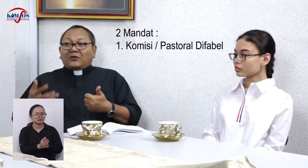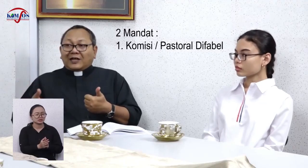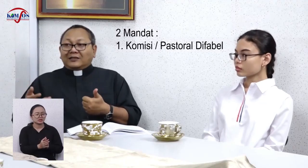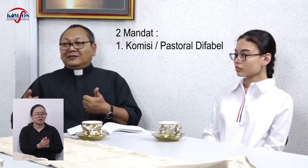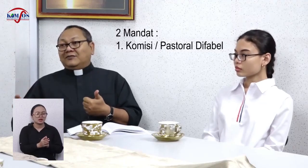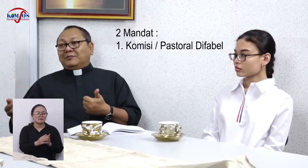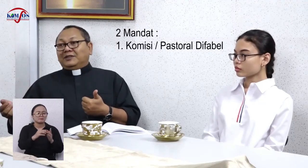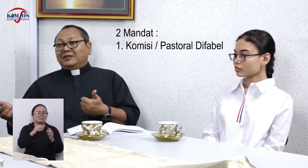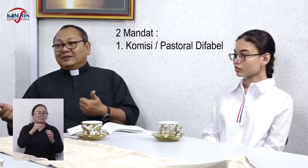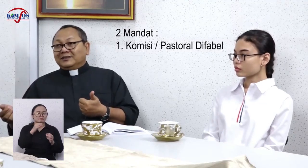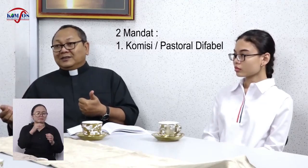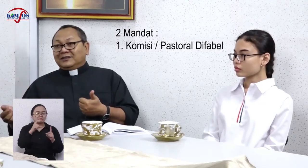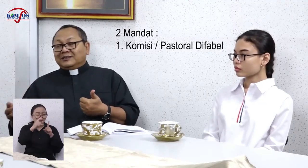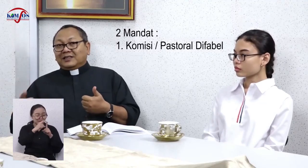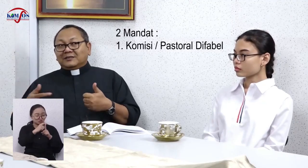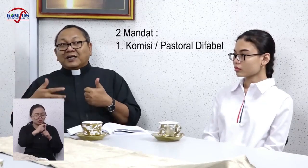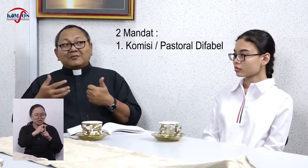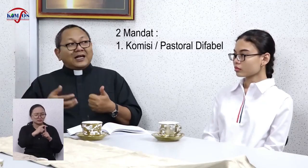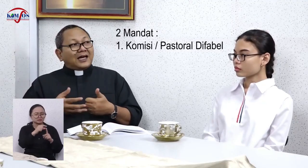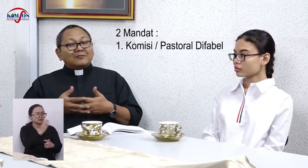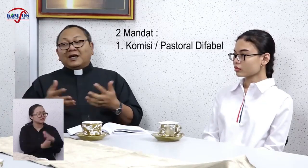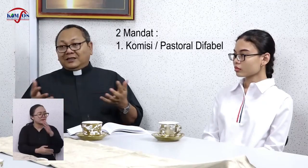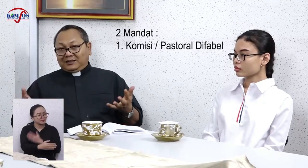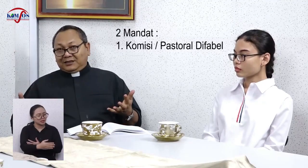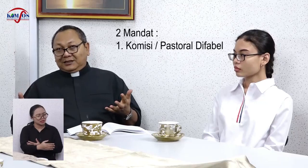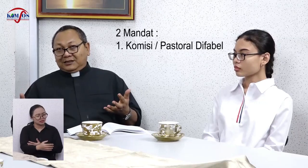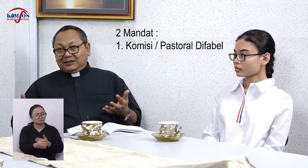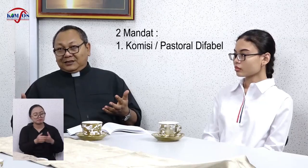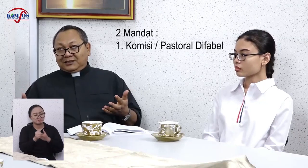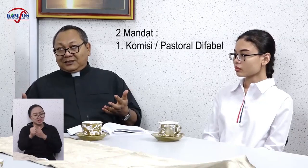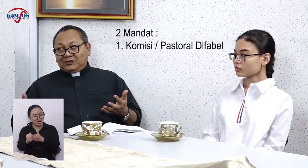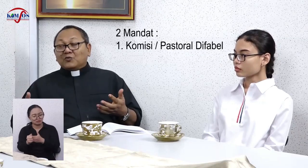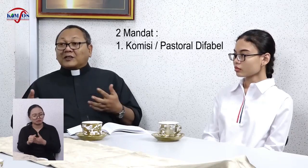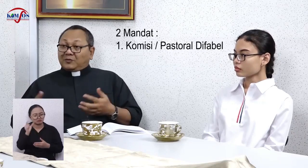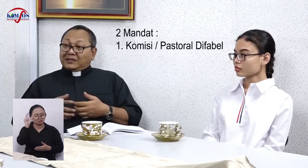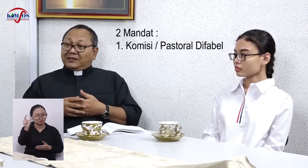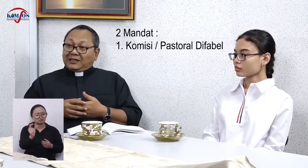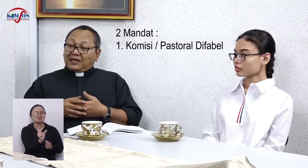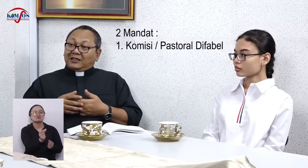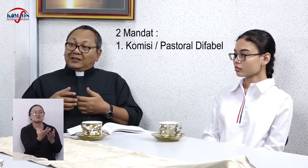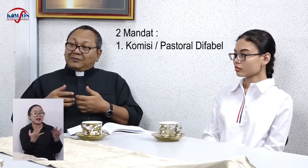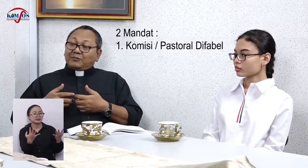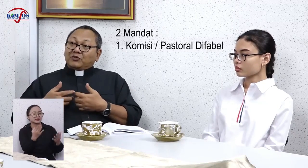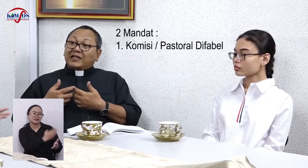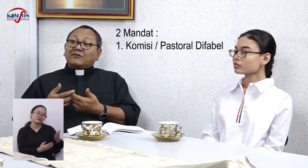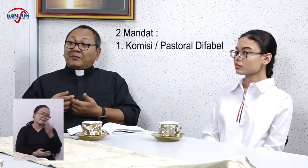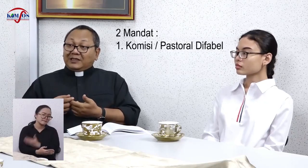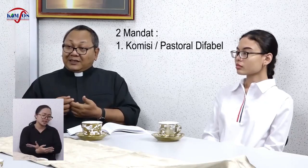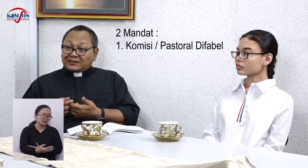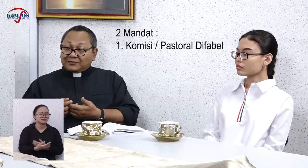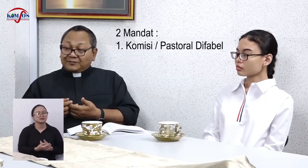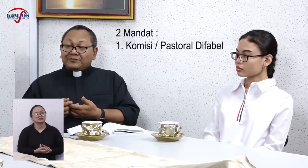pastoral difabel jadi penggembalaan bagi umat-umat yang mempunyai